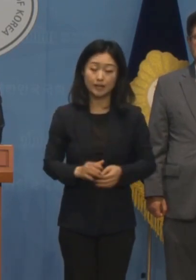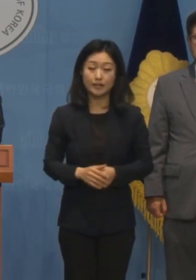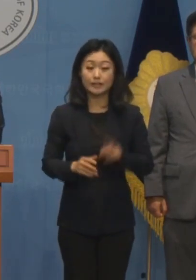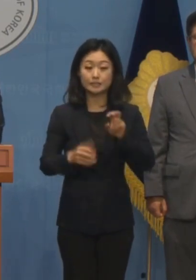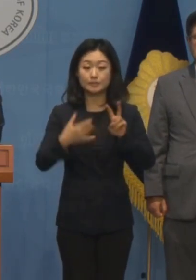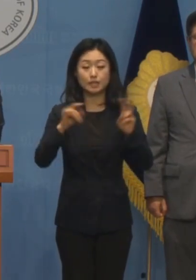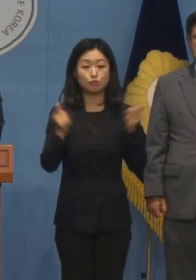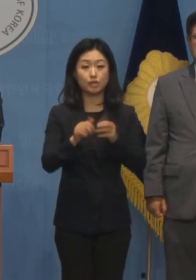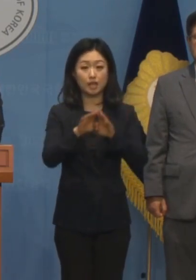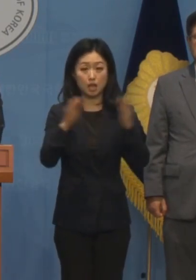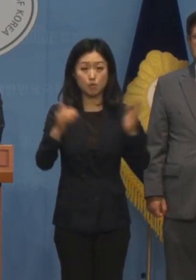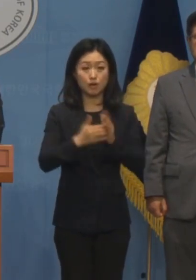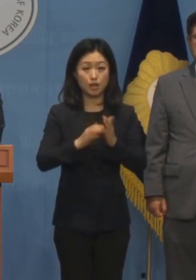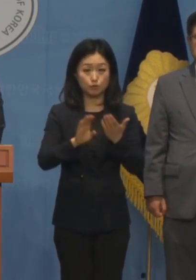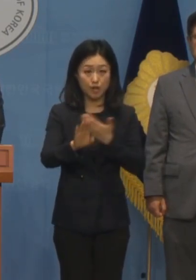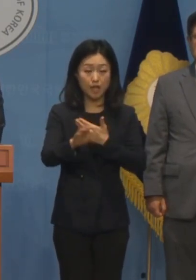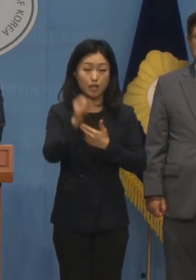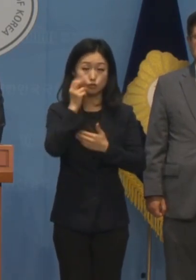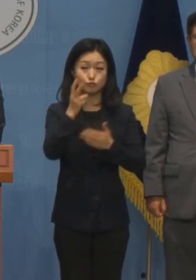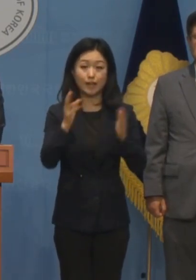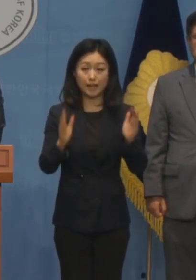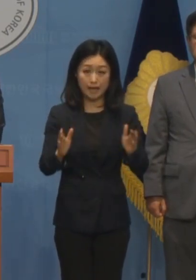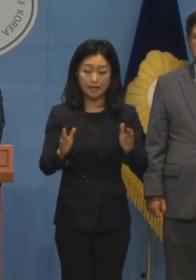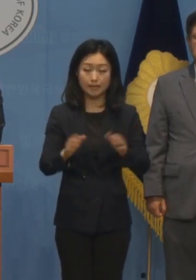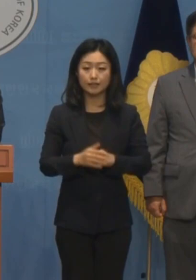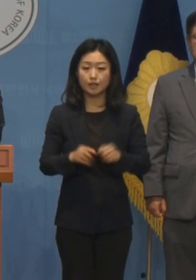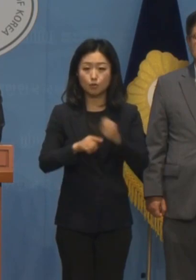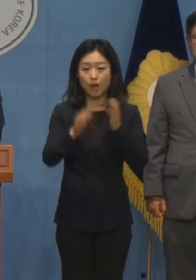22대 국회 개원 이후 두 달 넘어